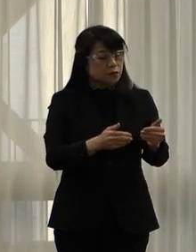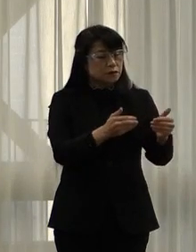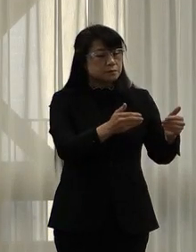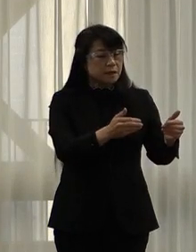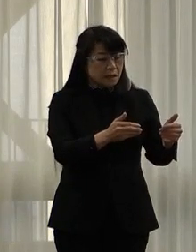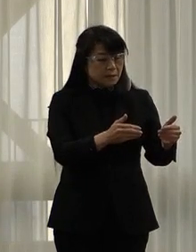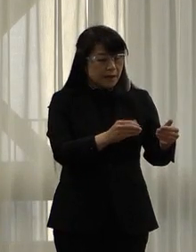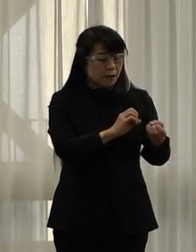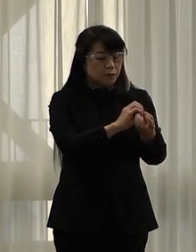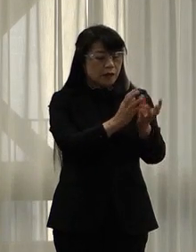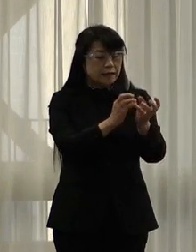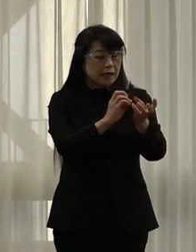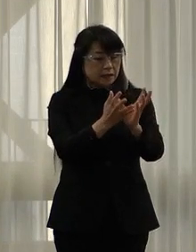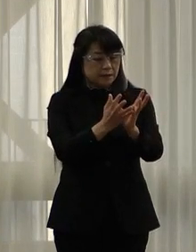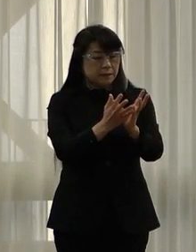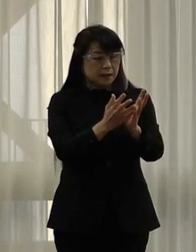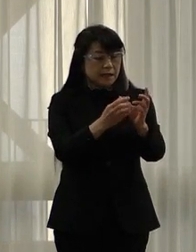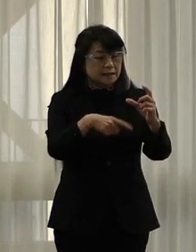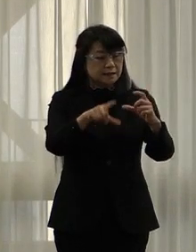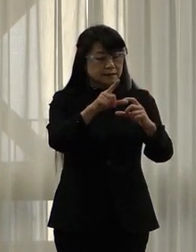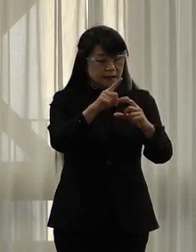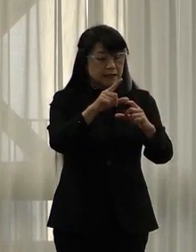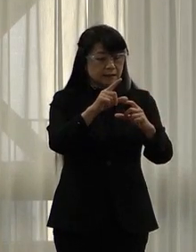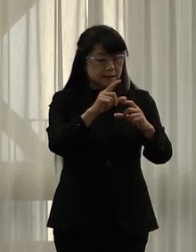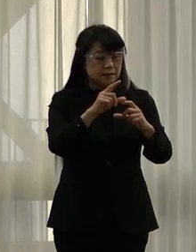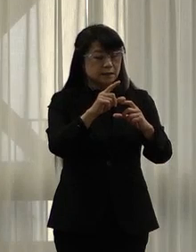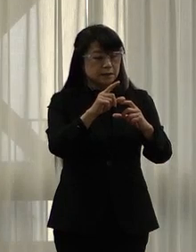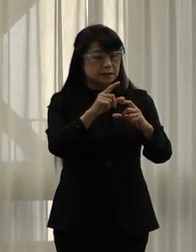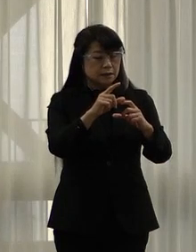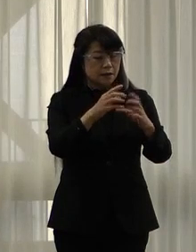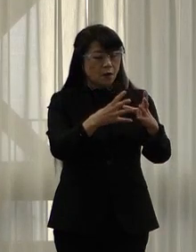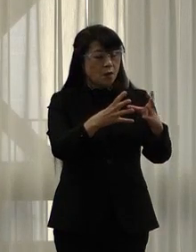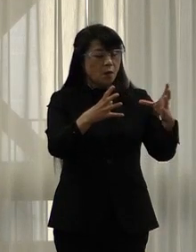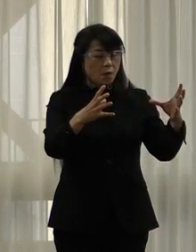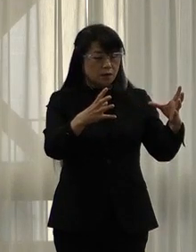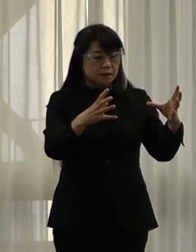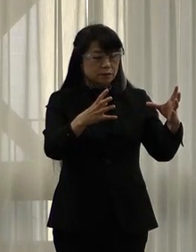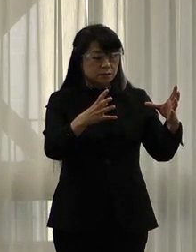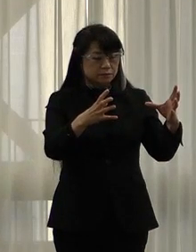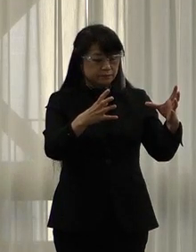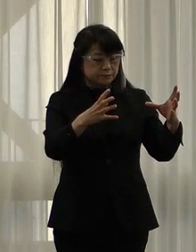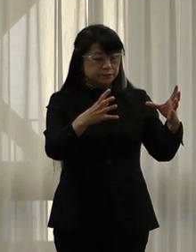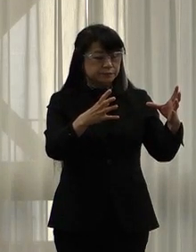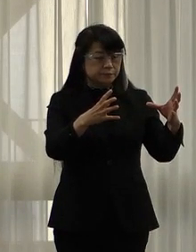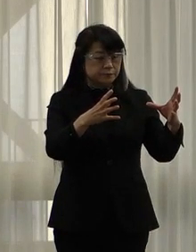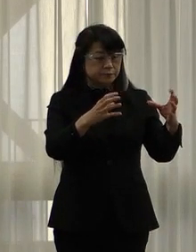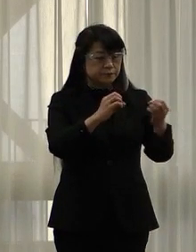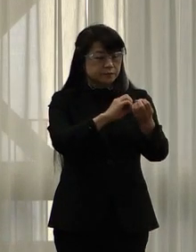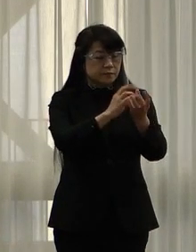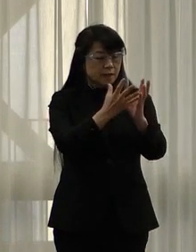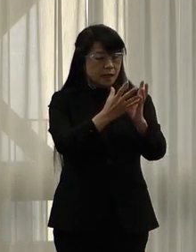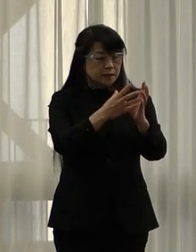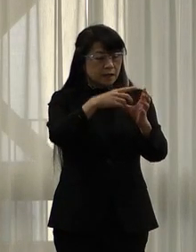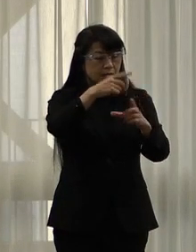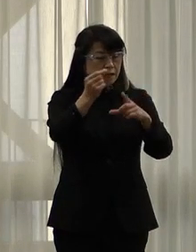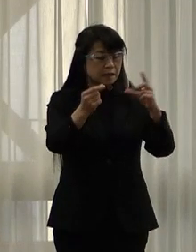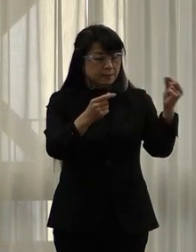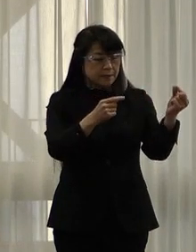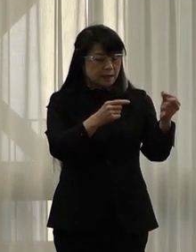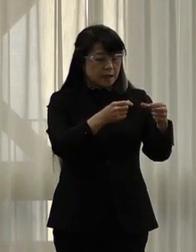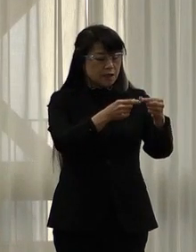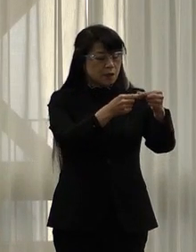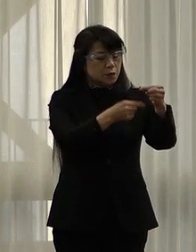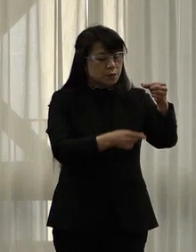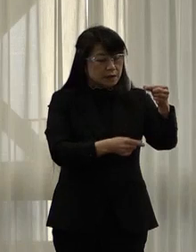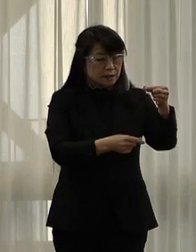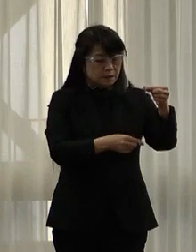良い花にできるのか、まあ、より、どういうんですかね、大きな花に花びら、それから茎、土壌をより良い